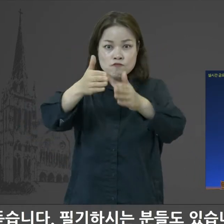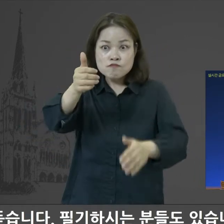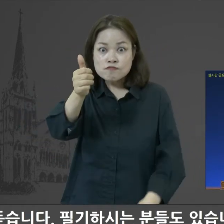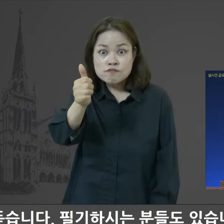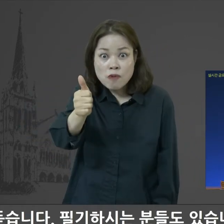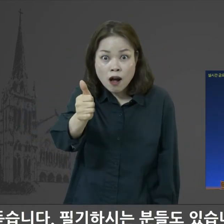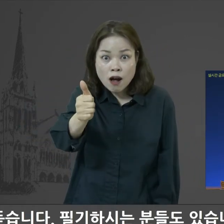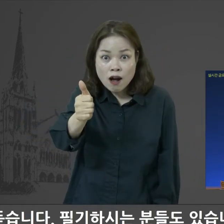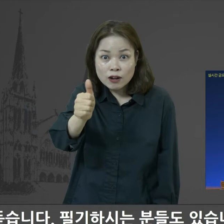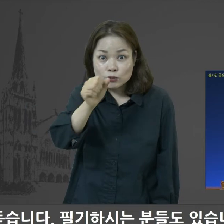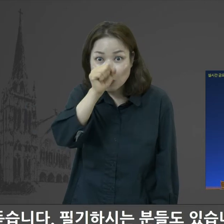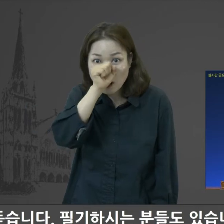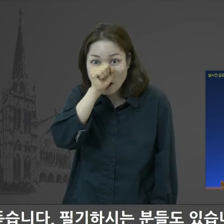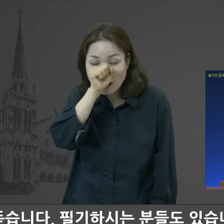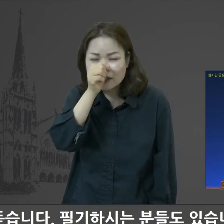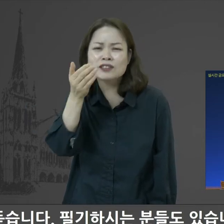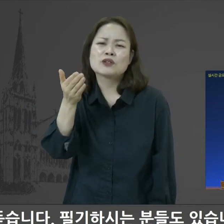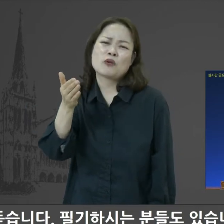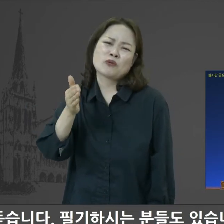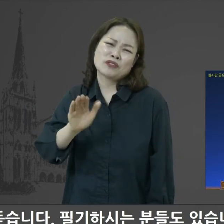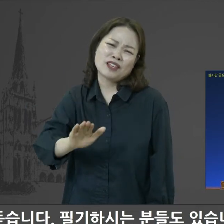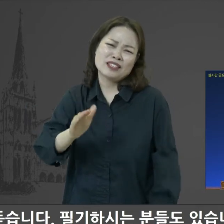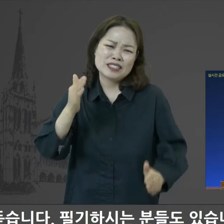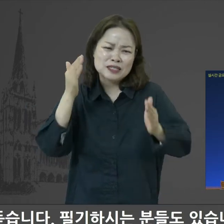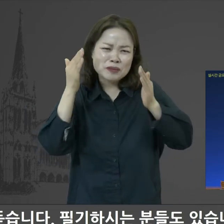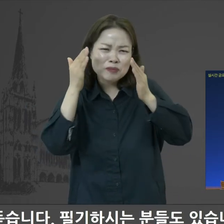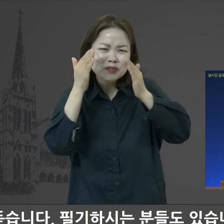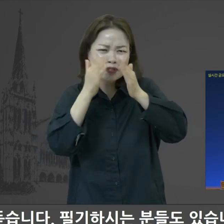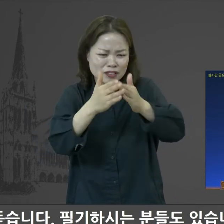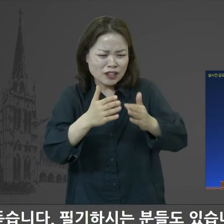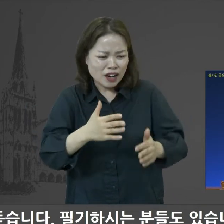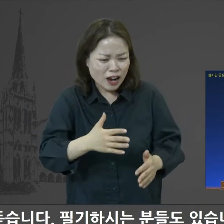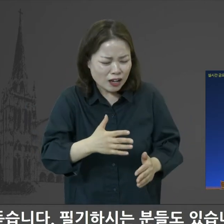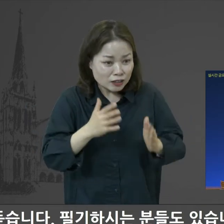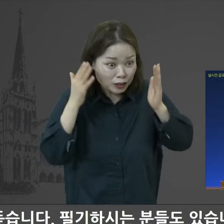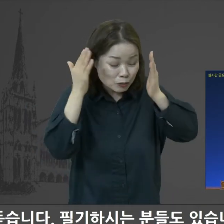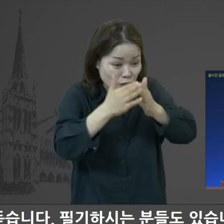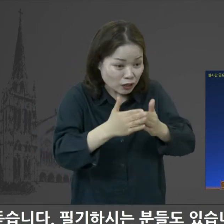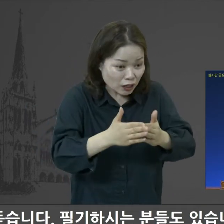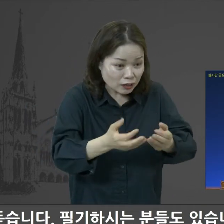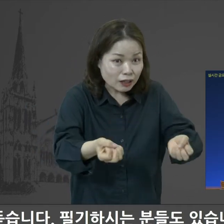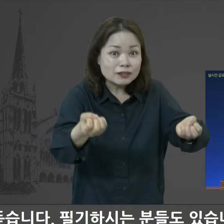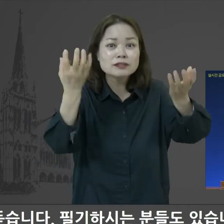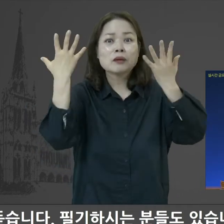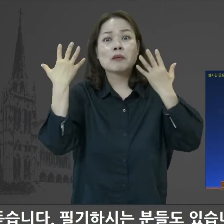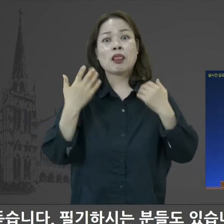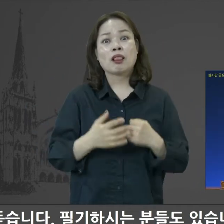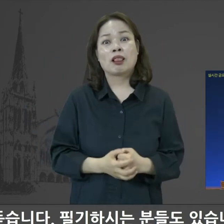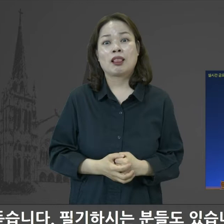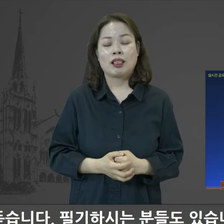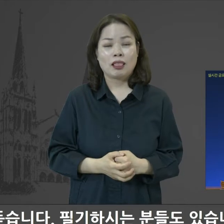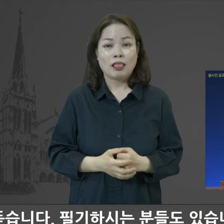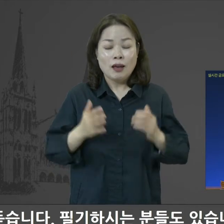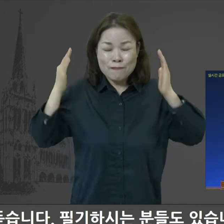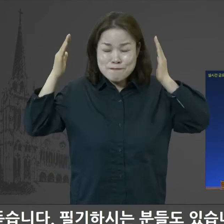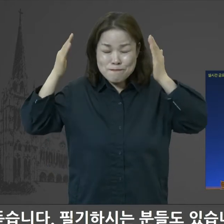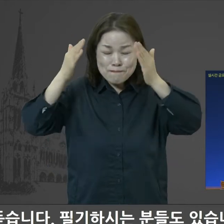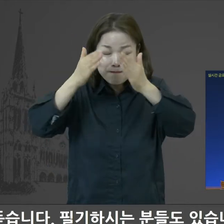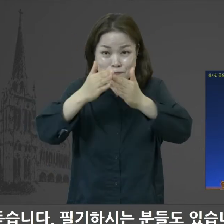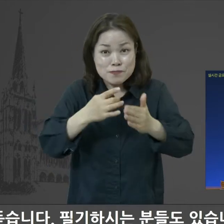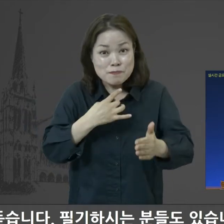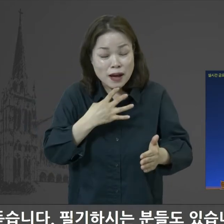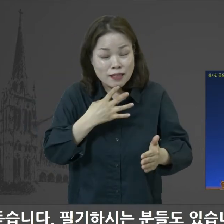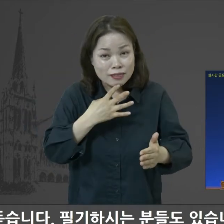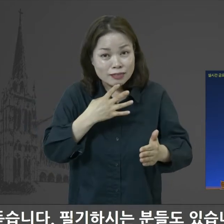얼마나 기쁜지 몰라요. 그런데 그 집중하는 척하고 까먹을까 봐 걱정이에요, 여러분들. 그냥 앞만 이렇게 보는 거